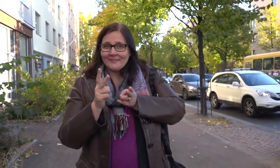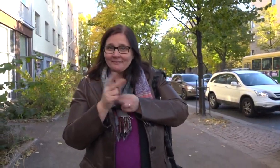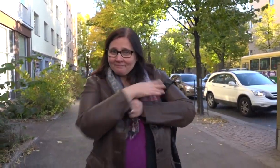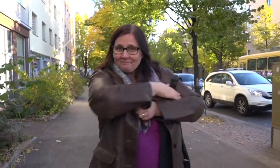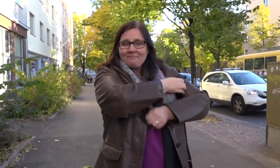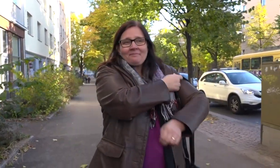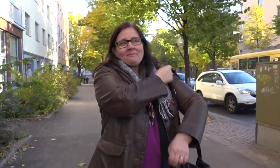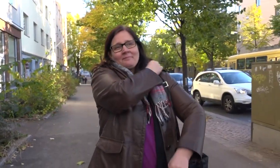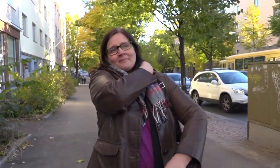teatteria.